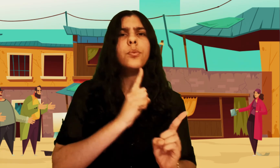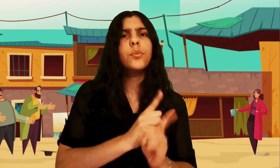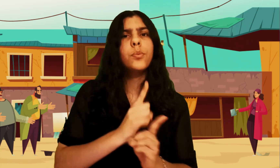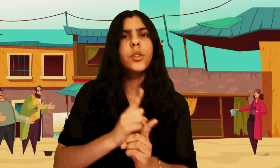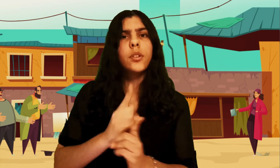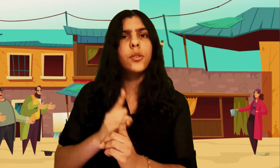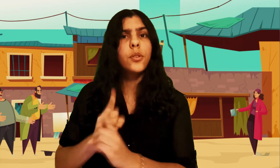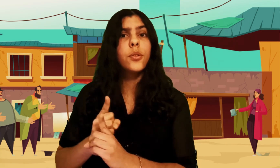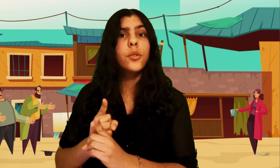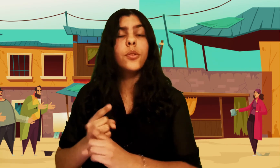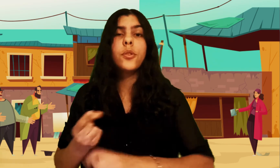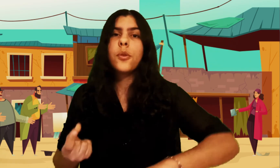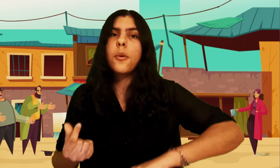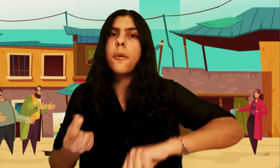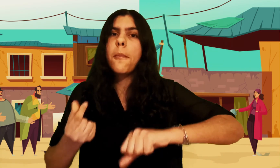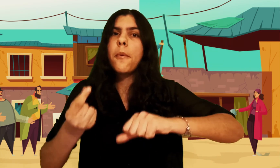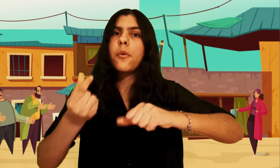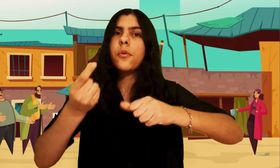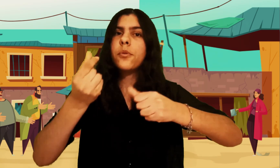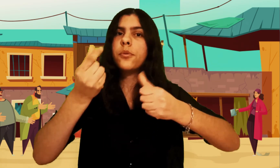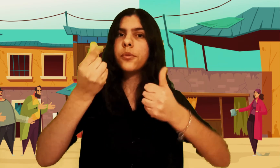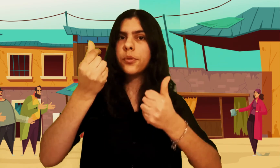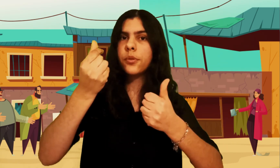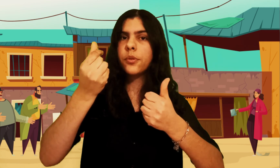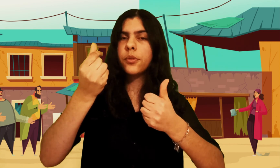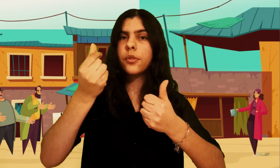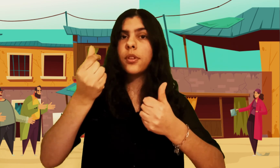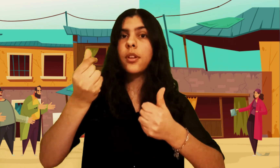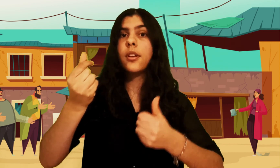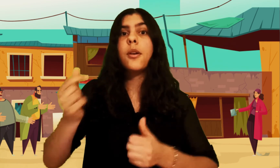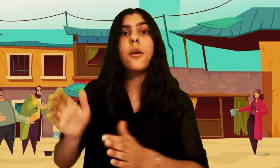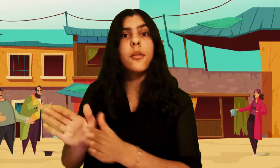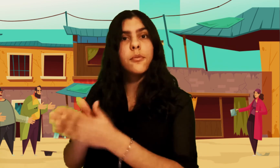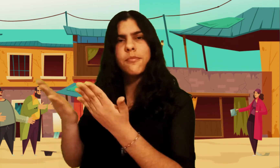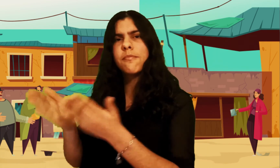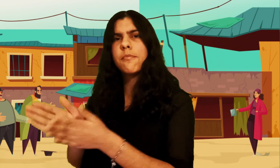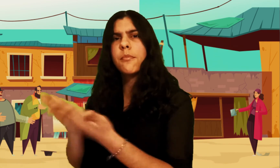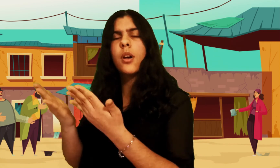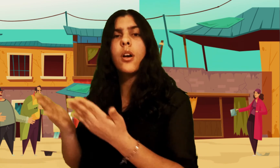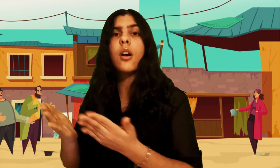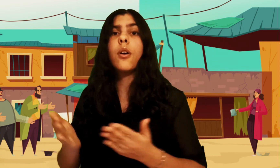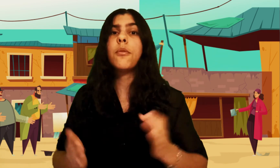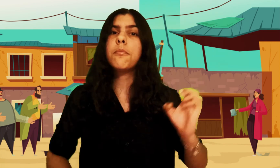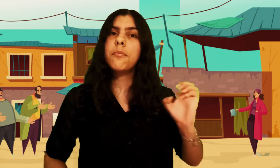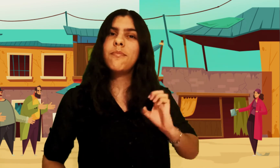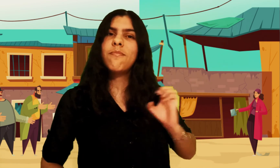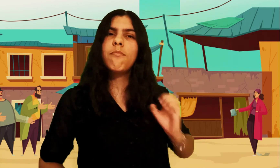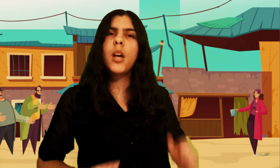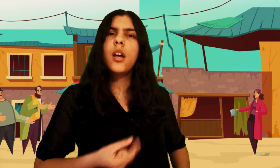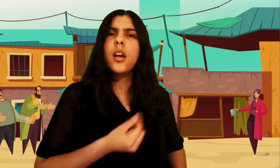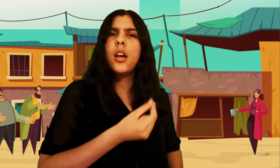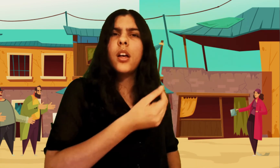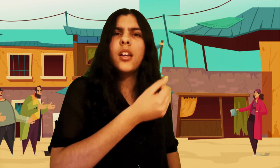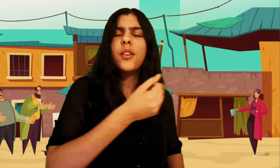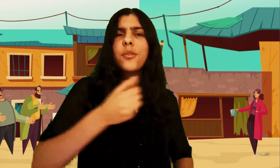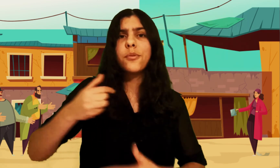pesquisar, estudar e encontrar as classes sociais, o pobre, o